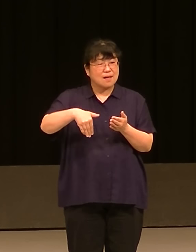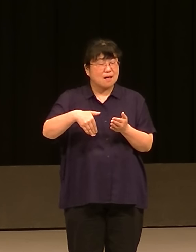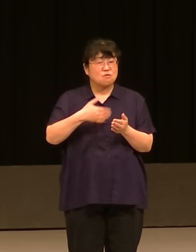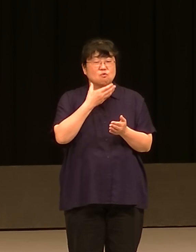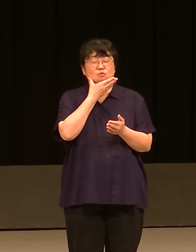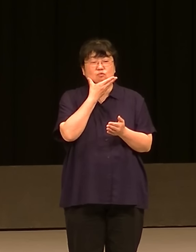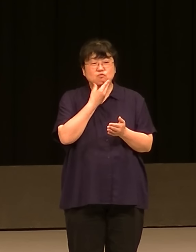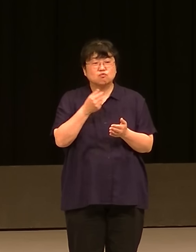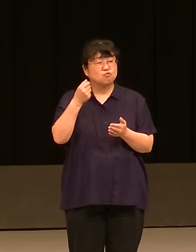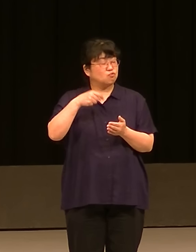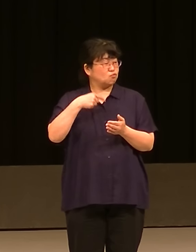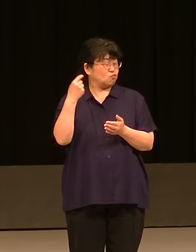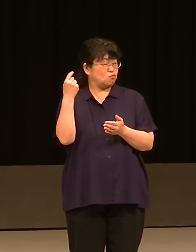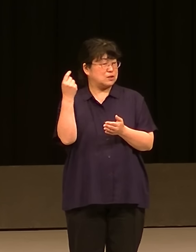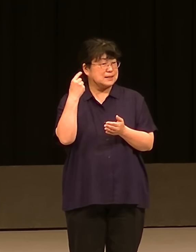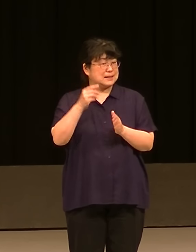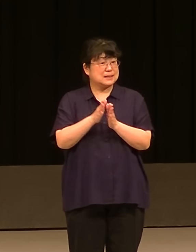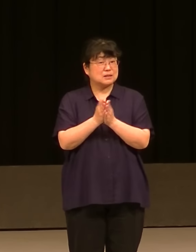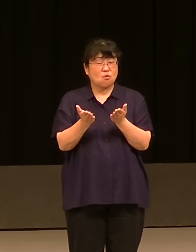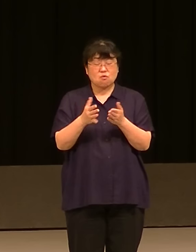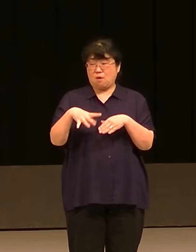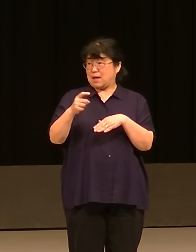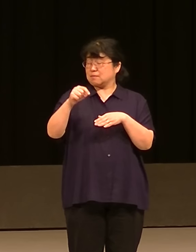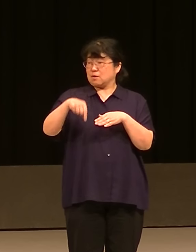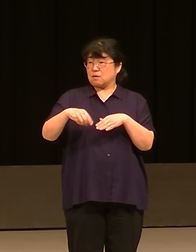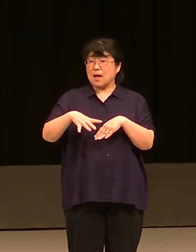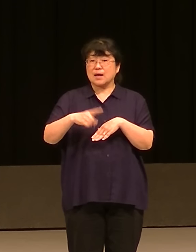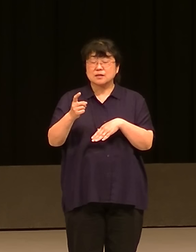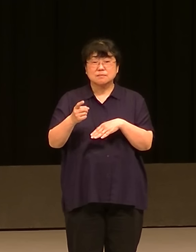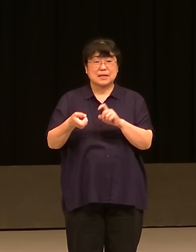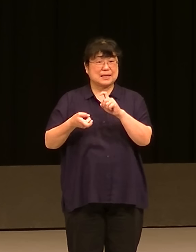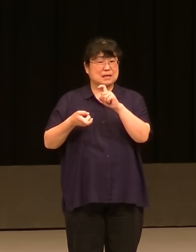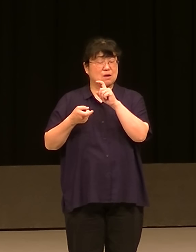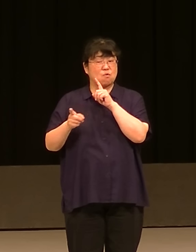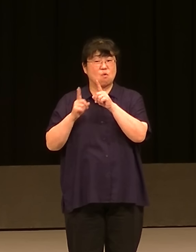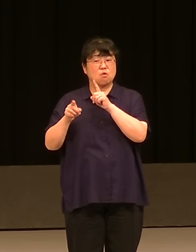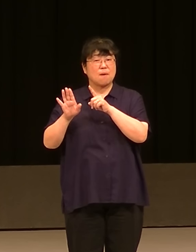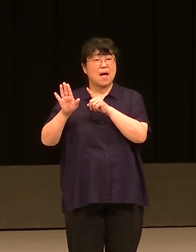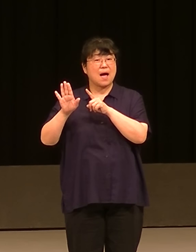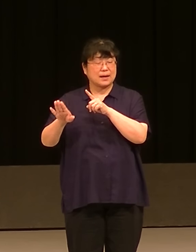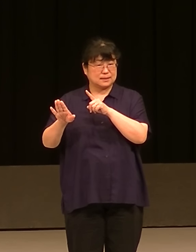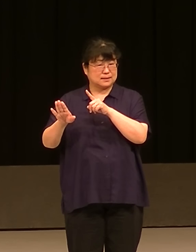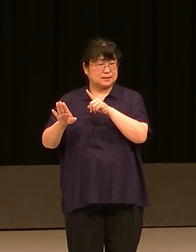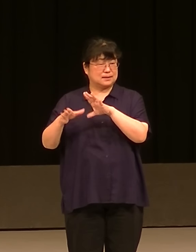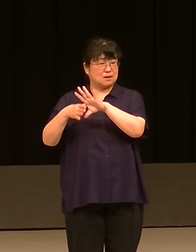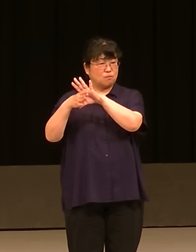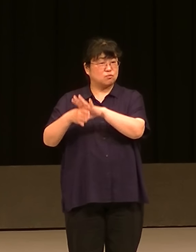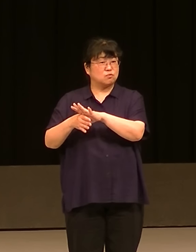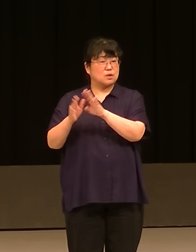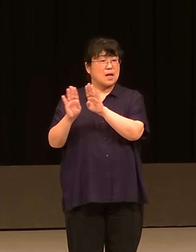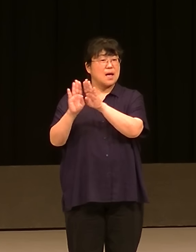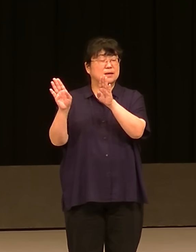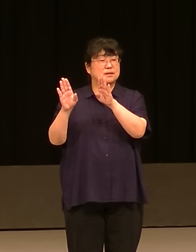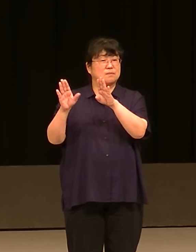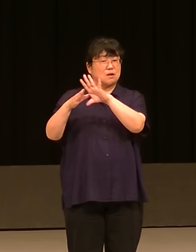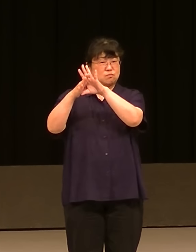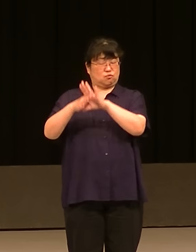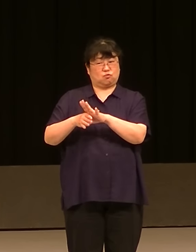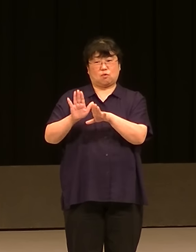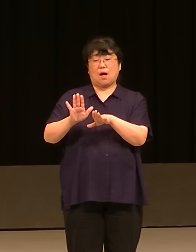パートの冒頭に出てくる、この初めに言葉ありきというフレーズで始まるセクションであります